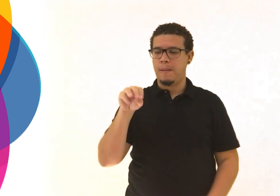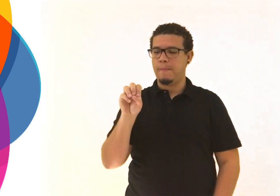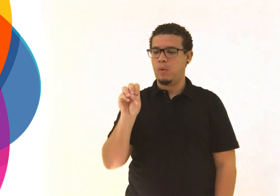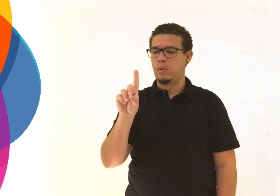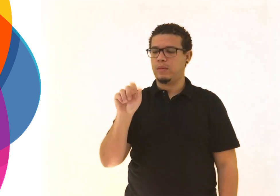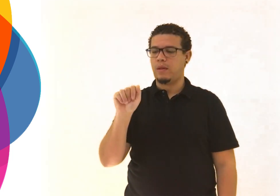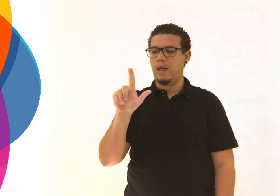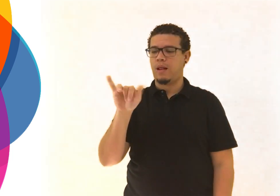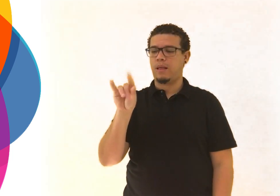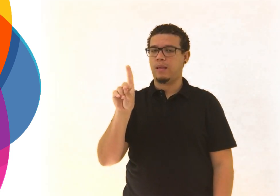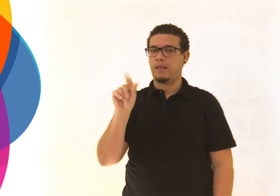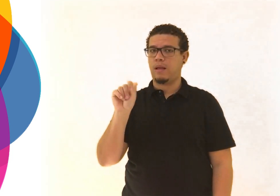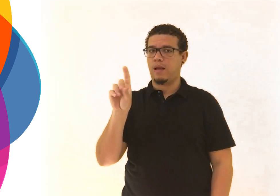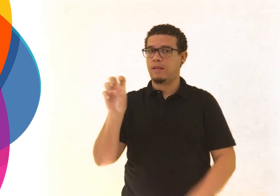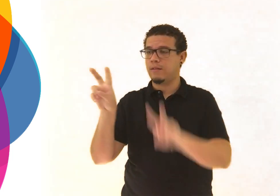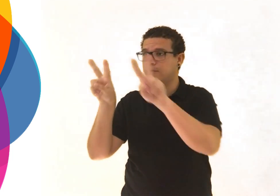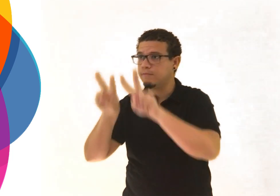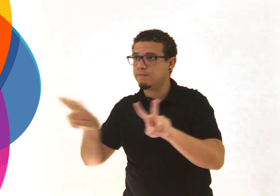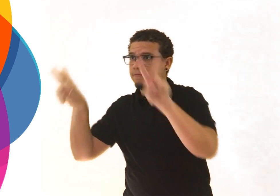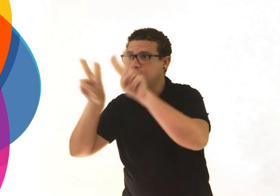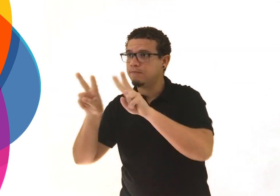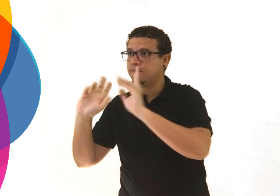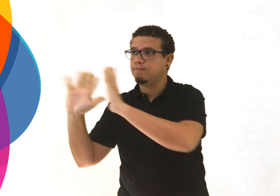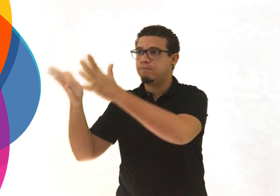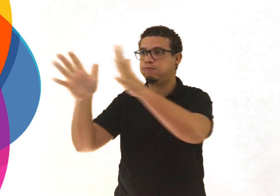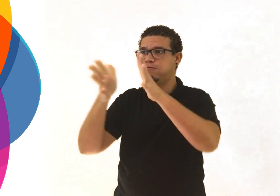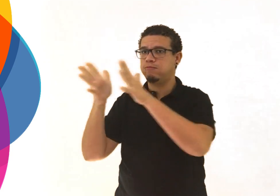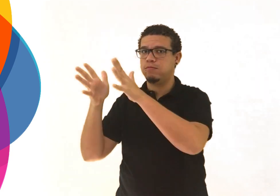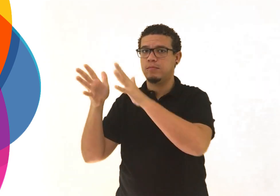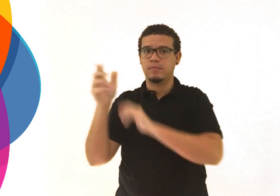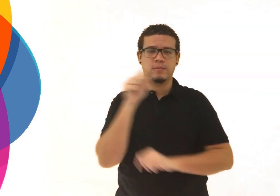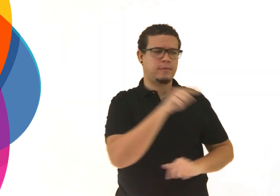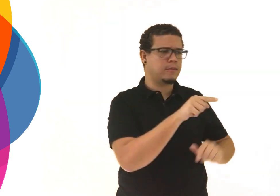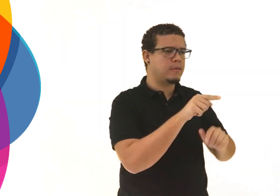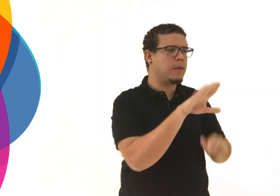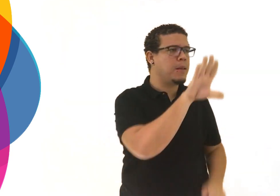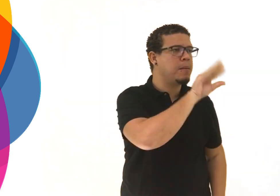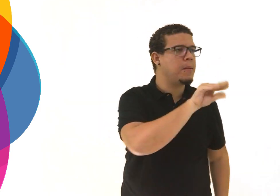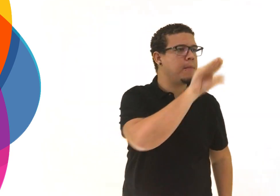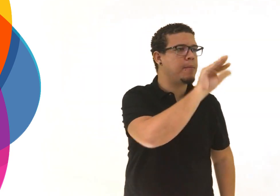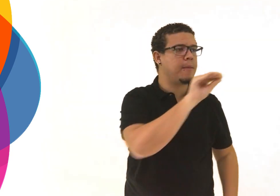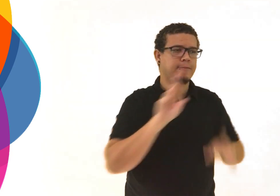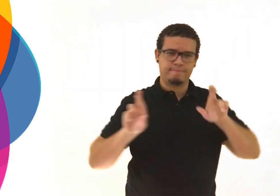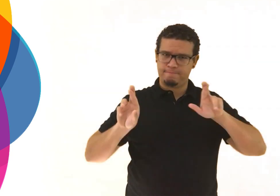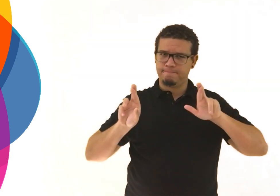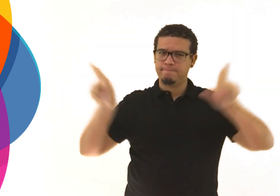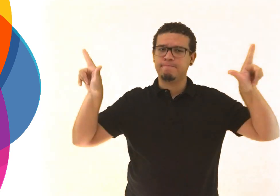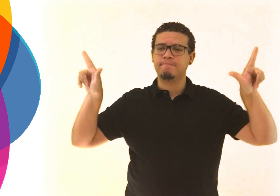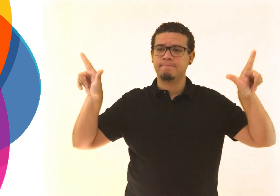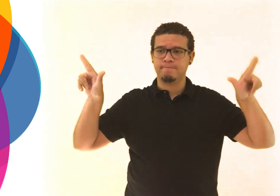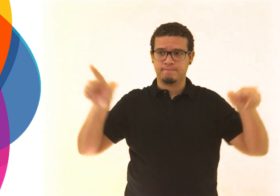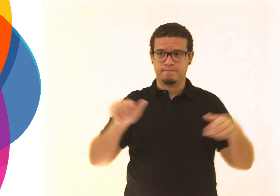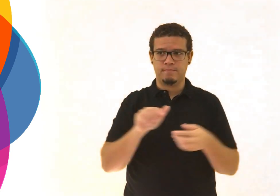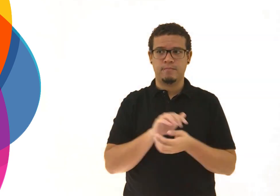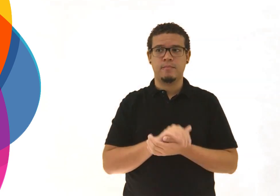Existe uma diferença entre as estruturas e as modalidades da língua